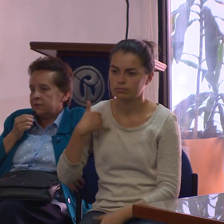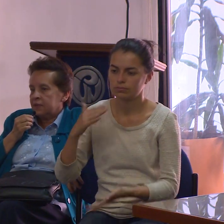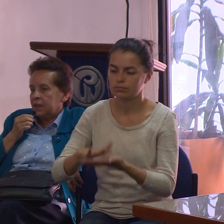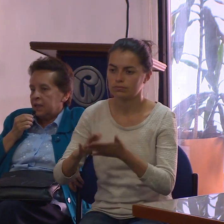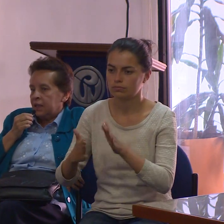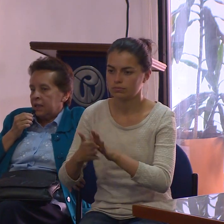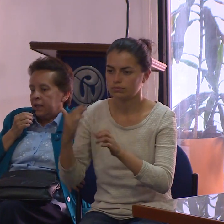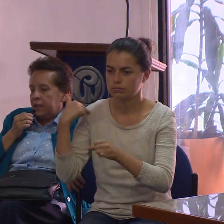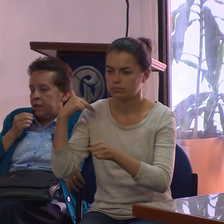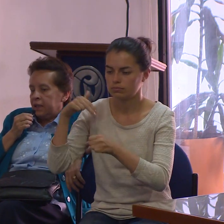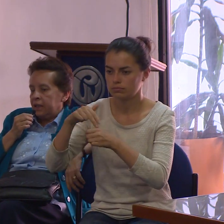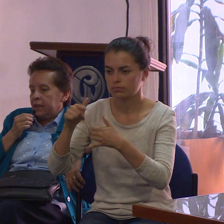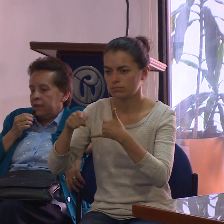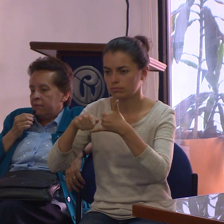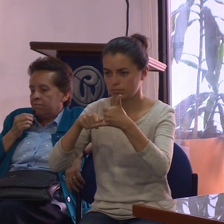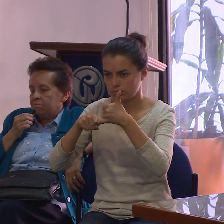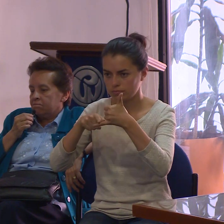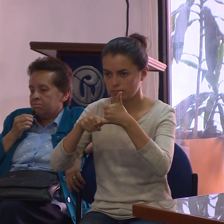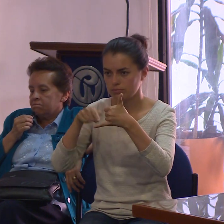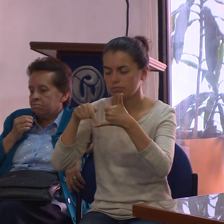Amazonas,